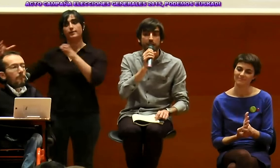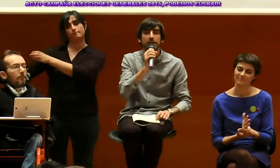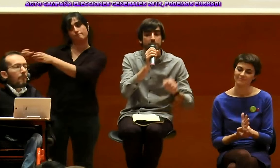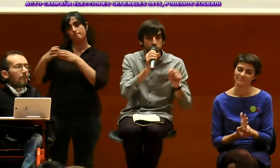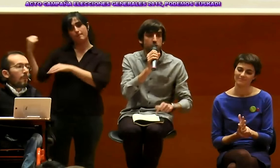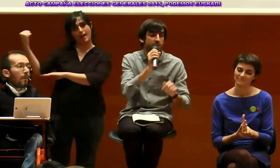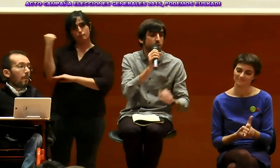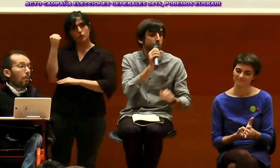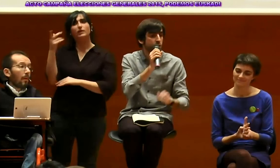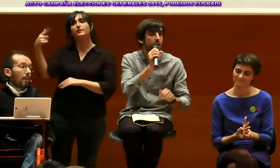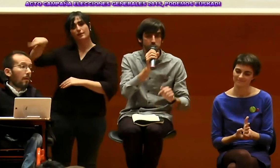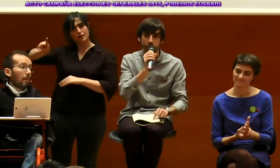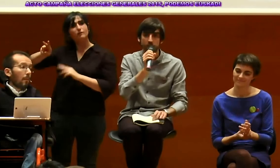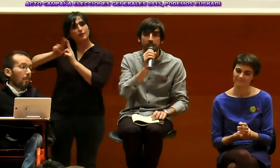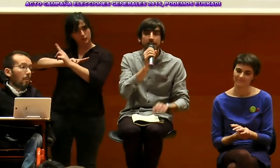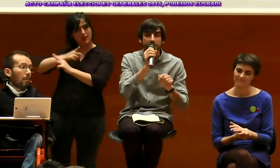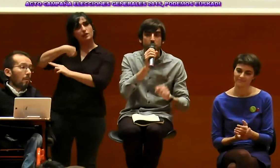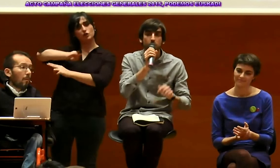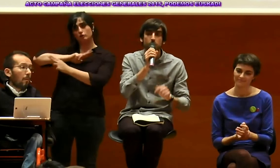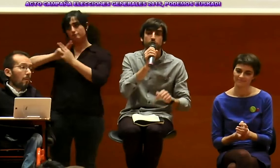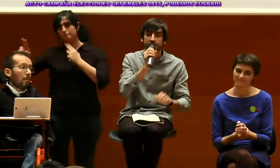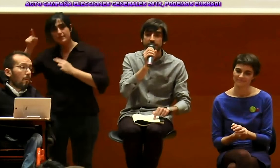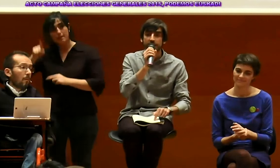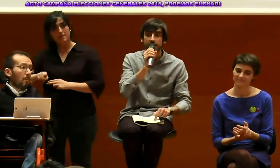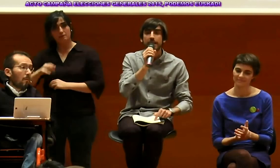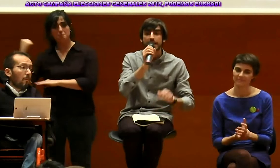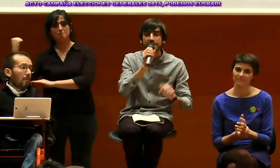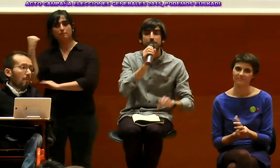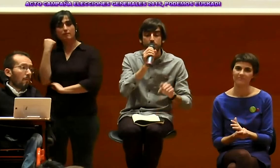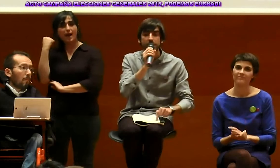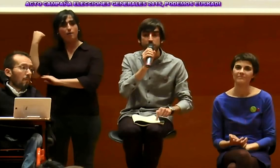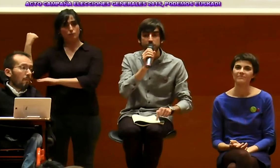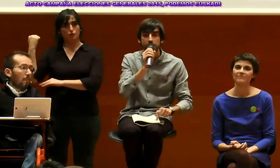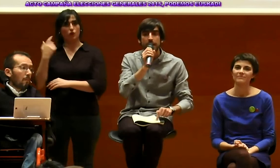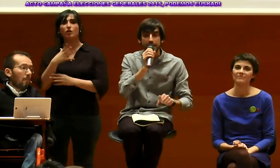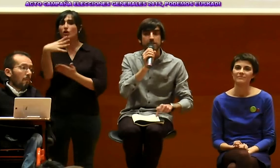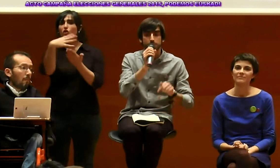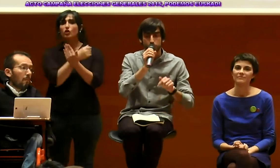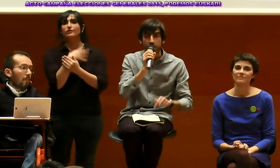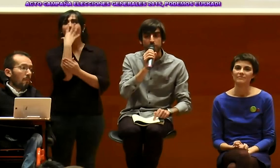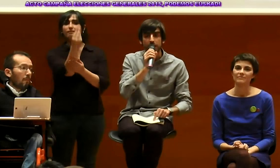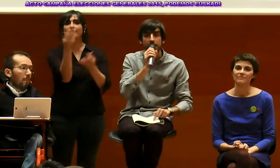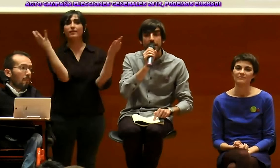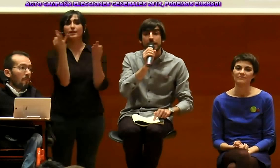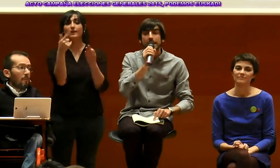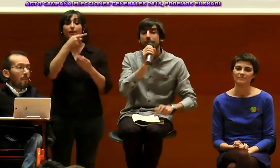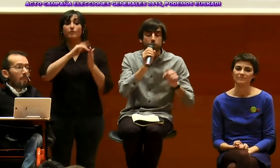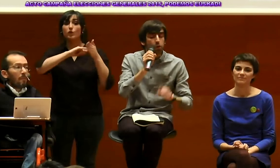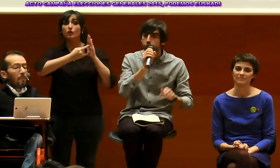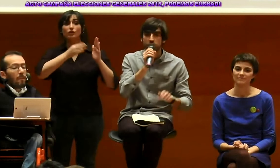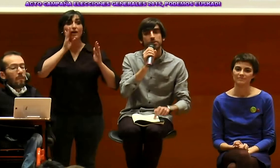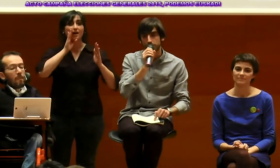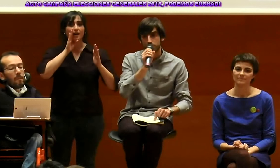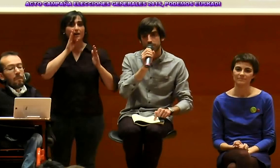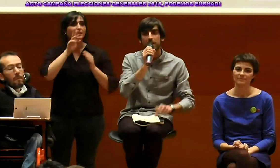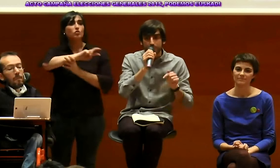llamada y nosotros hemos acudido a la suya. Que todo el mundo entienda que este proyecto es plurinacional en todos